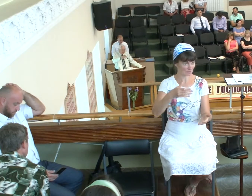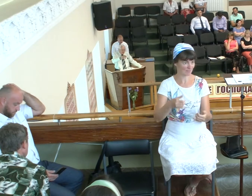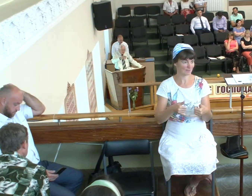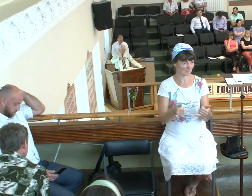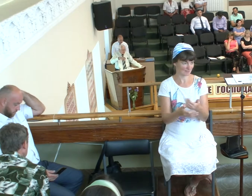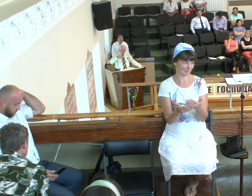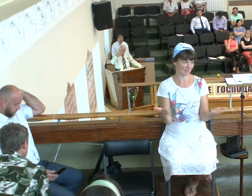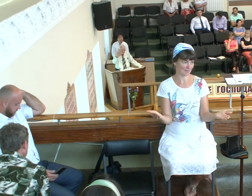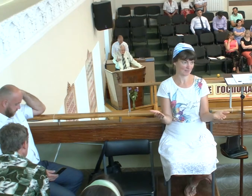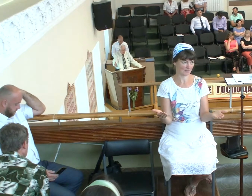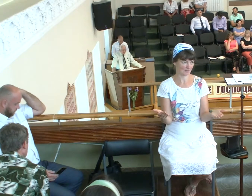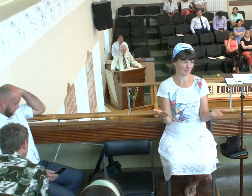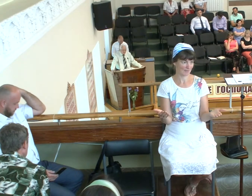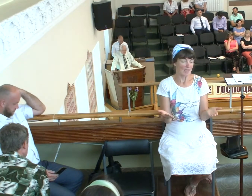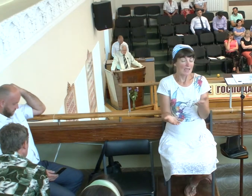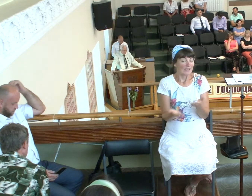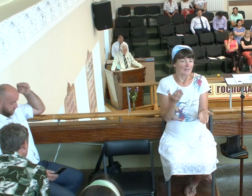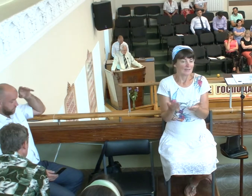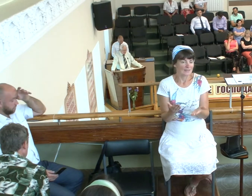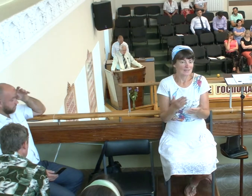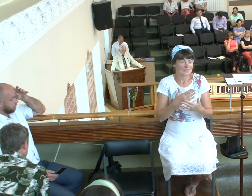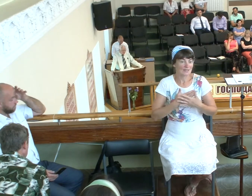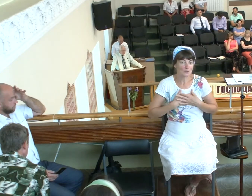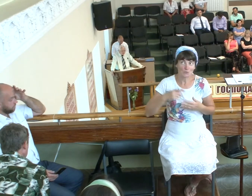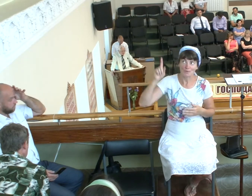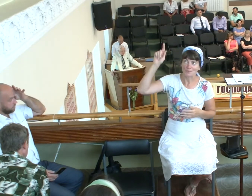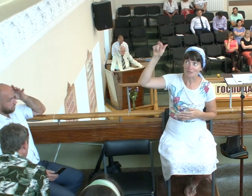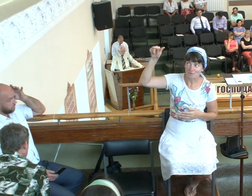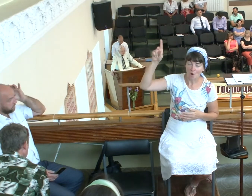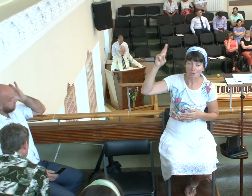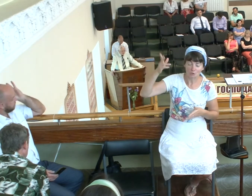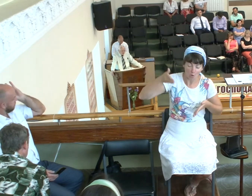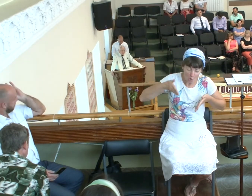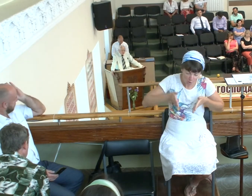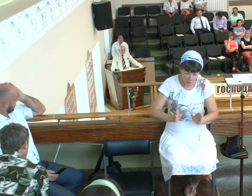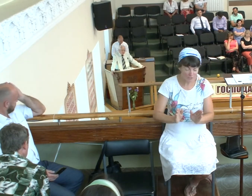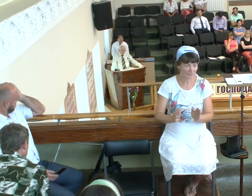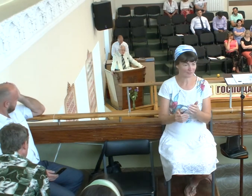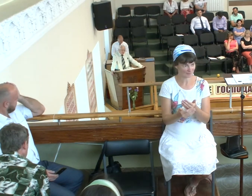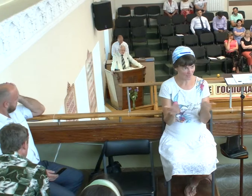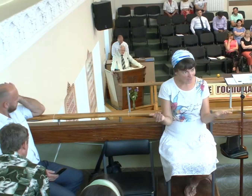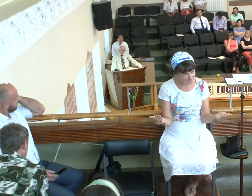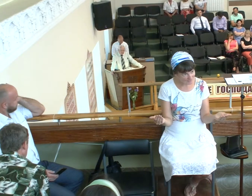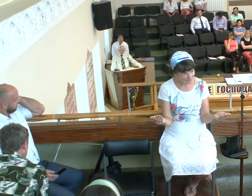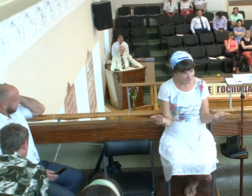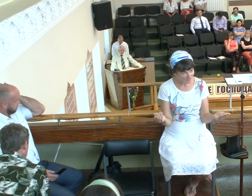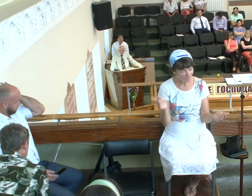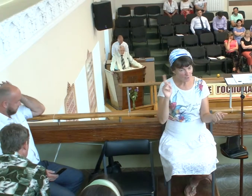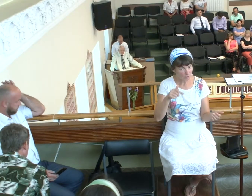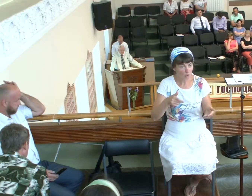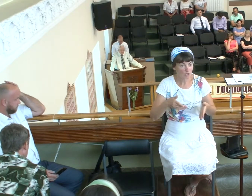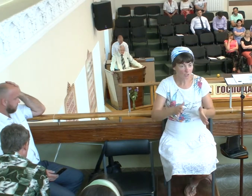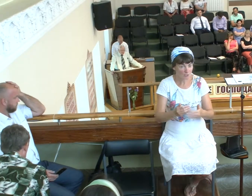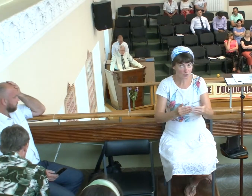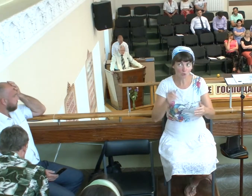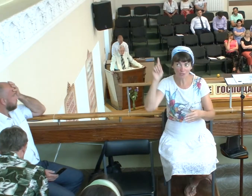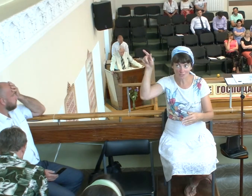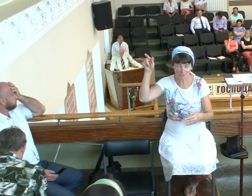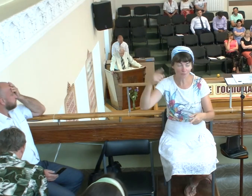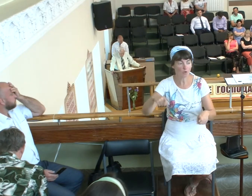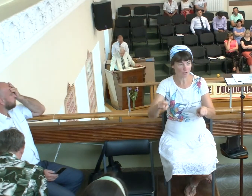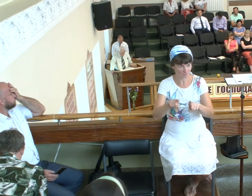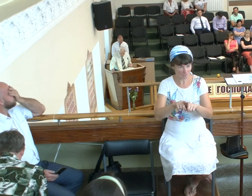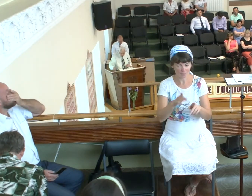нас, то и рожденных будем любить. Так же, да, Иоанн пишет. Друзья дорогие, нам стоит в нашей